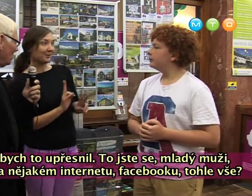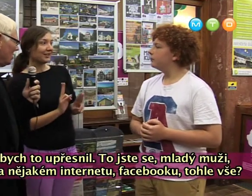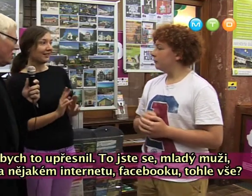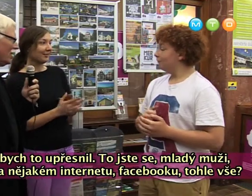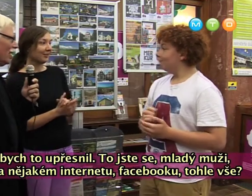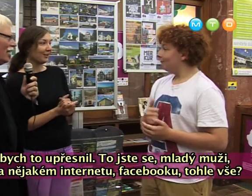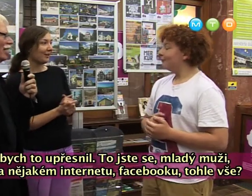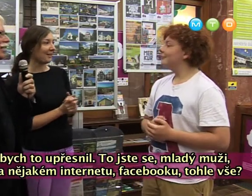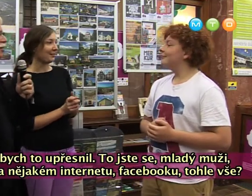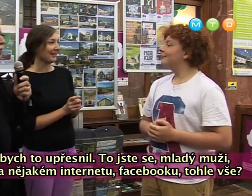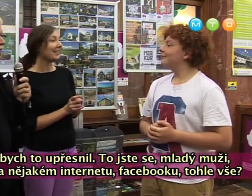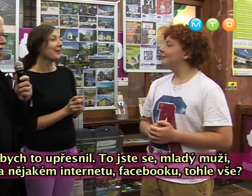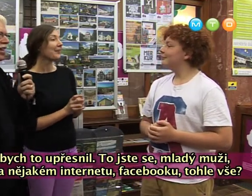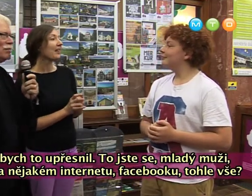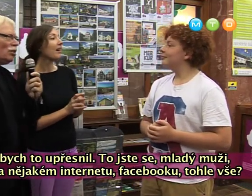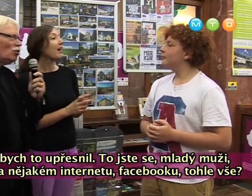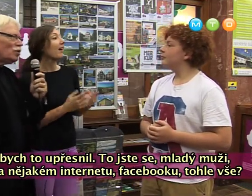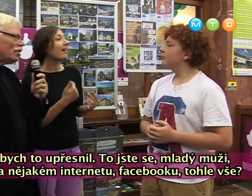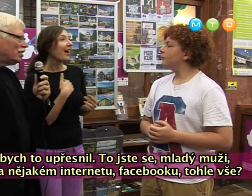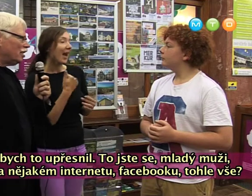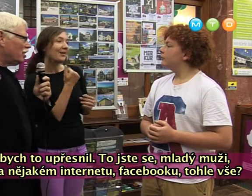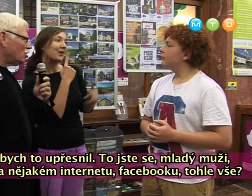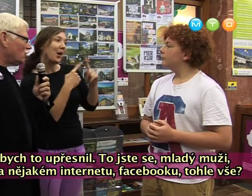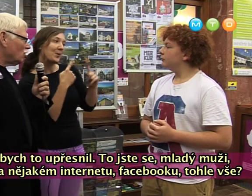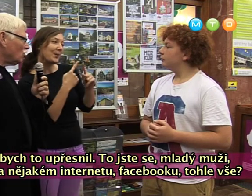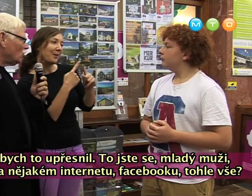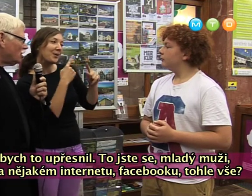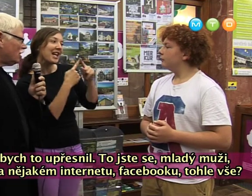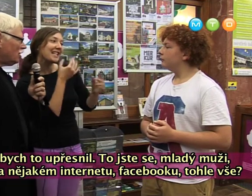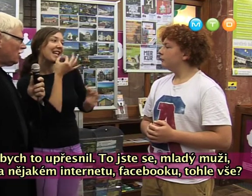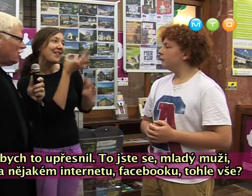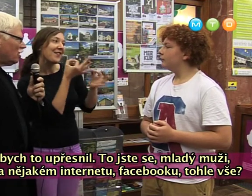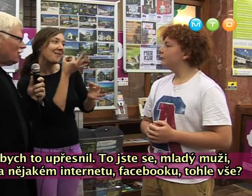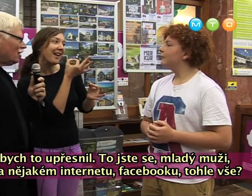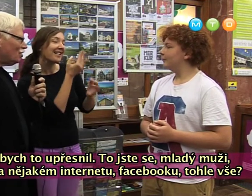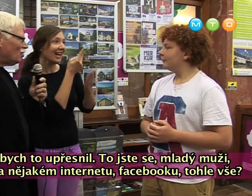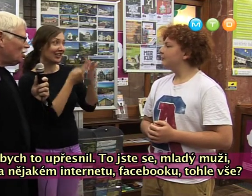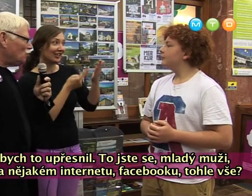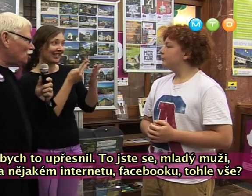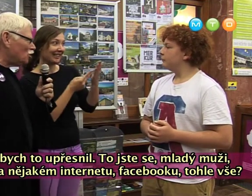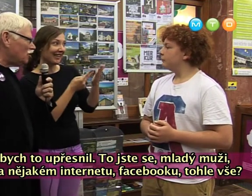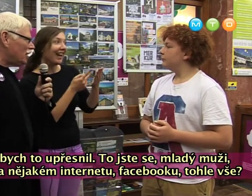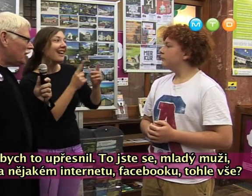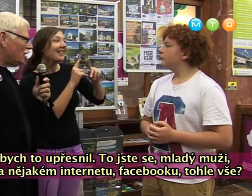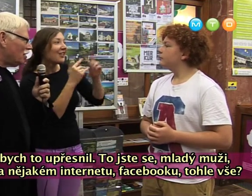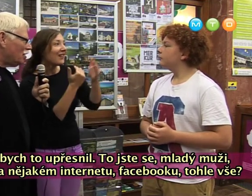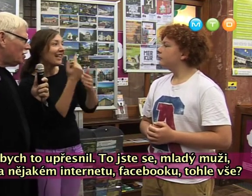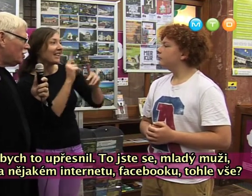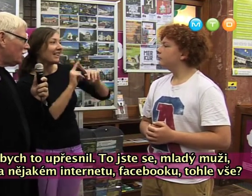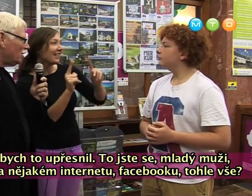Mohu? Můžete, ano, můžete. Já bych to upřesnil, to jste se mladý muži dozvěděl